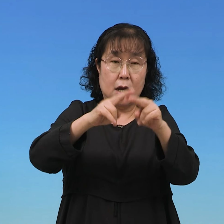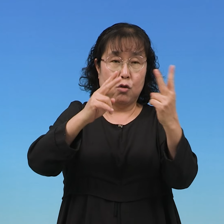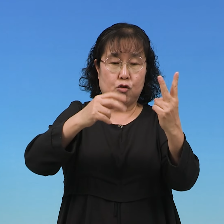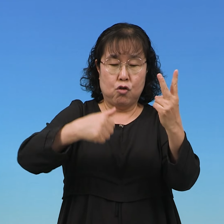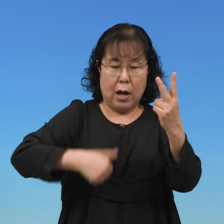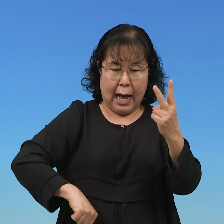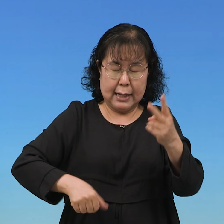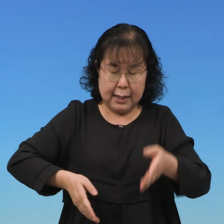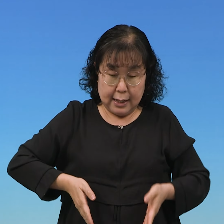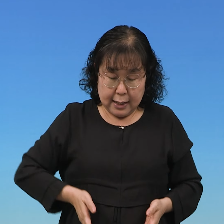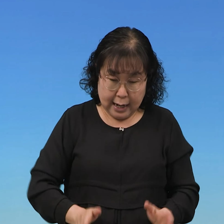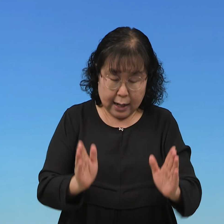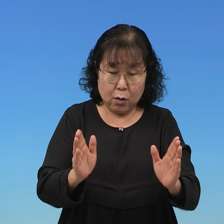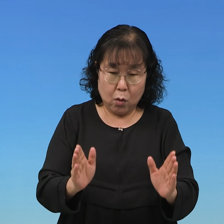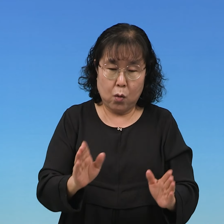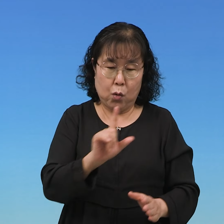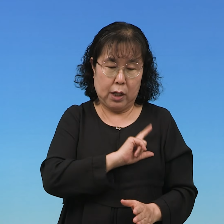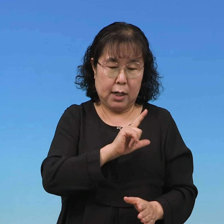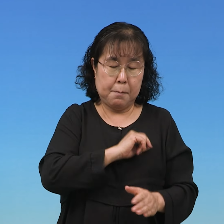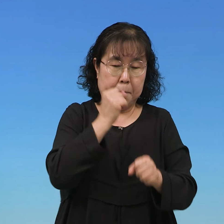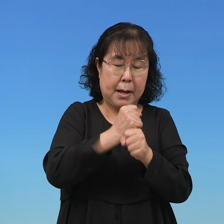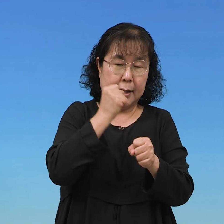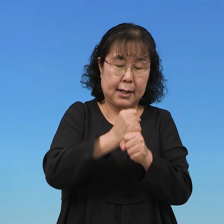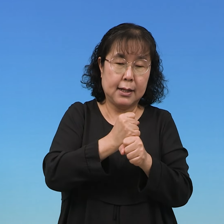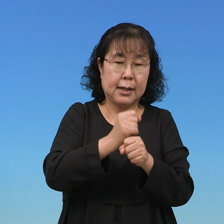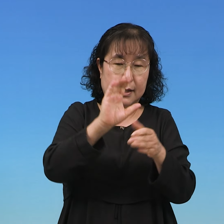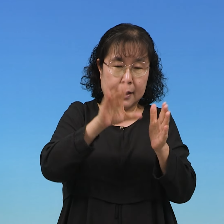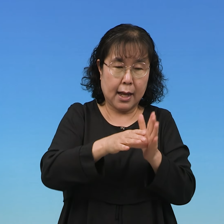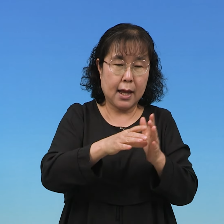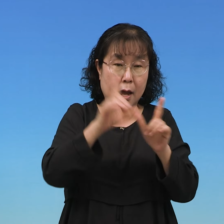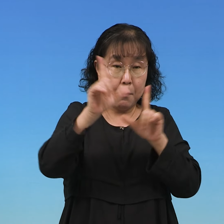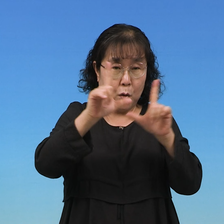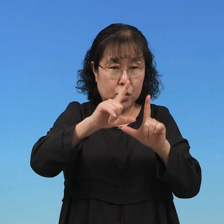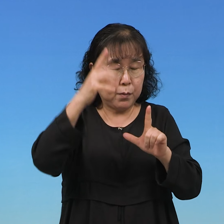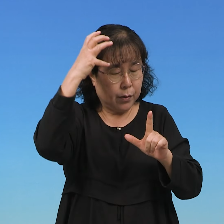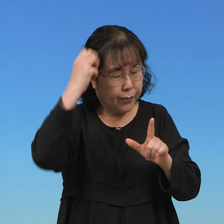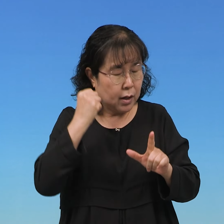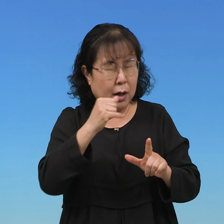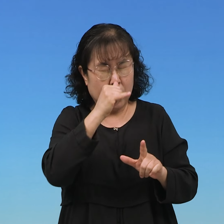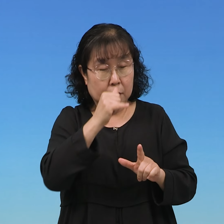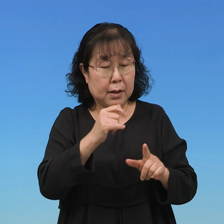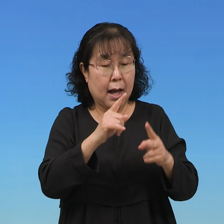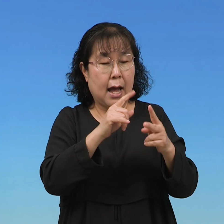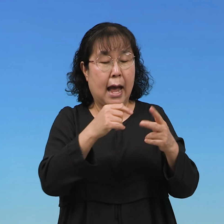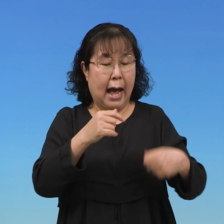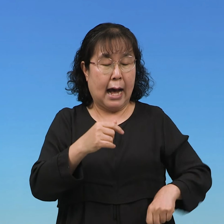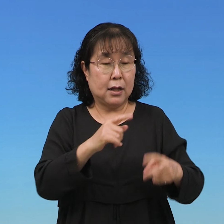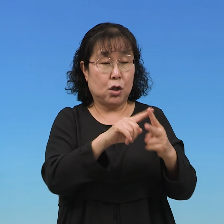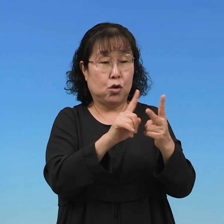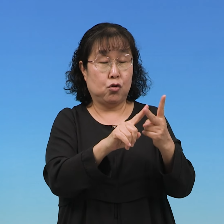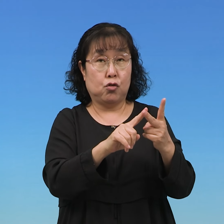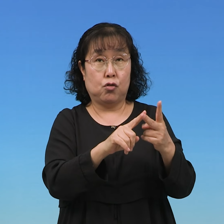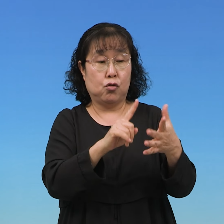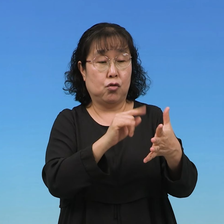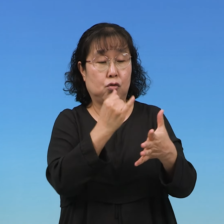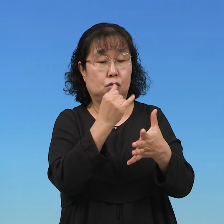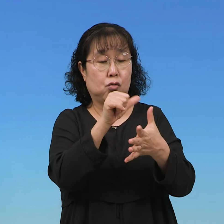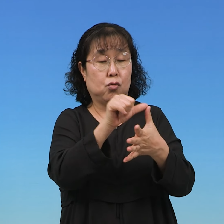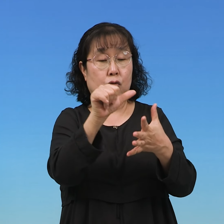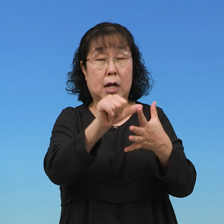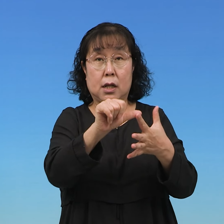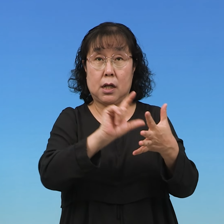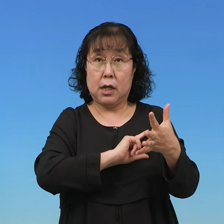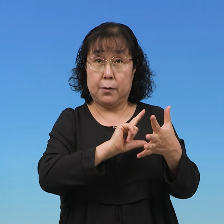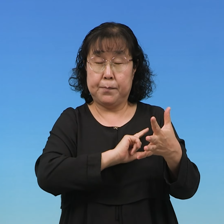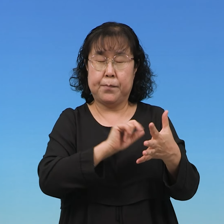대목이 굉장히 저에게 마음에 깊이 남아 있습니다. 요셉이 두 아들 이름을 이렇게 짓습니다. 창세기